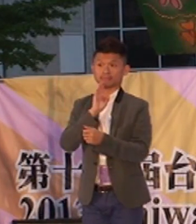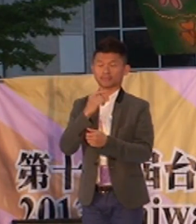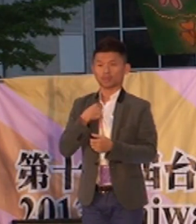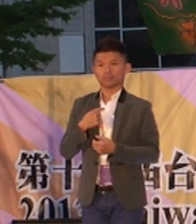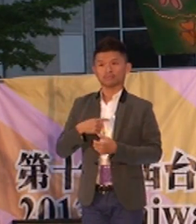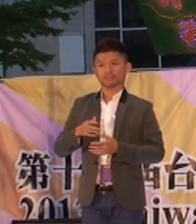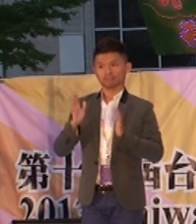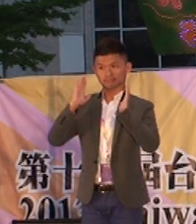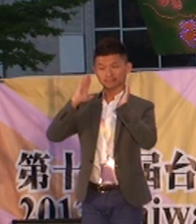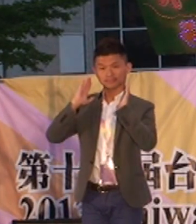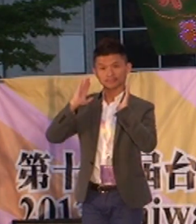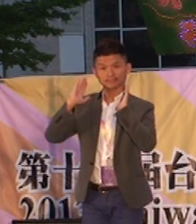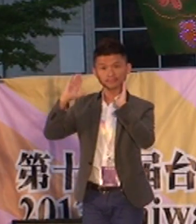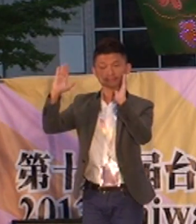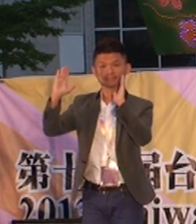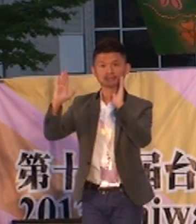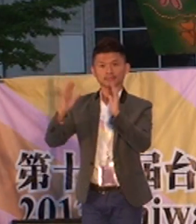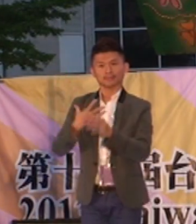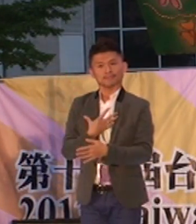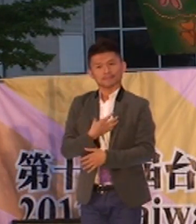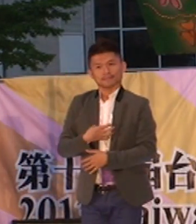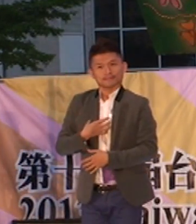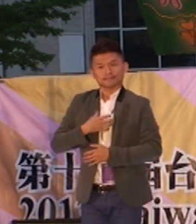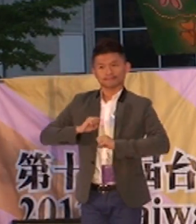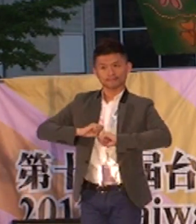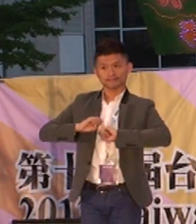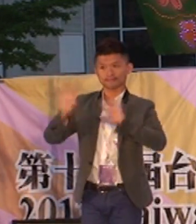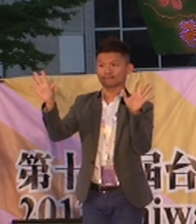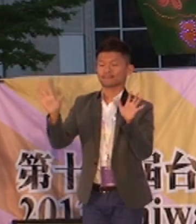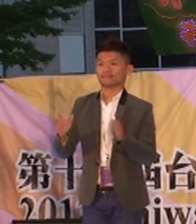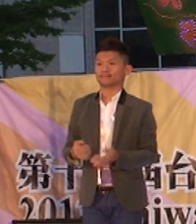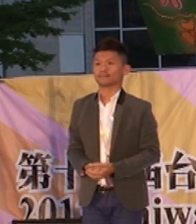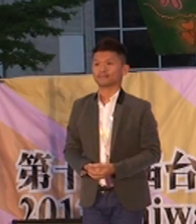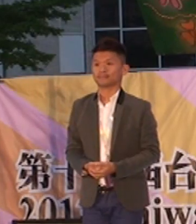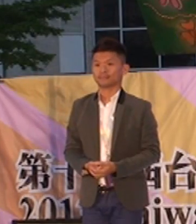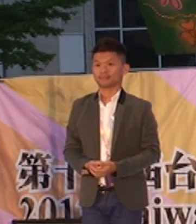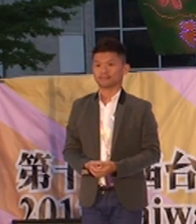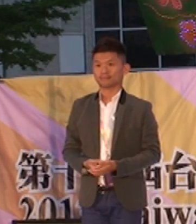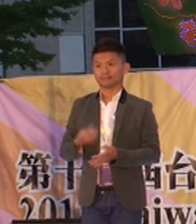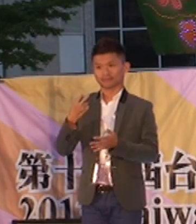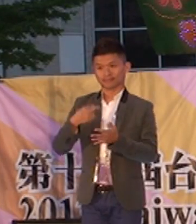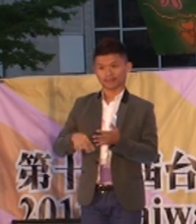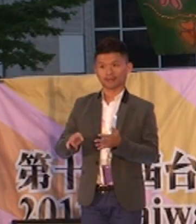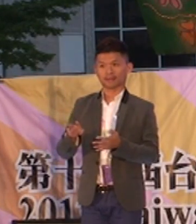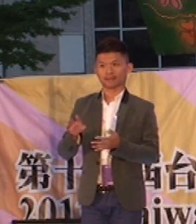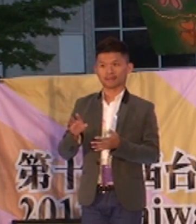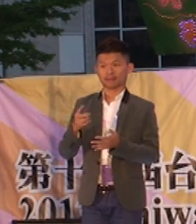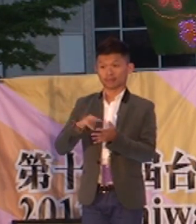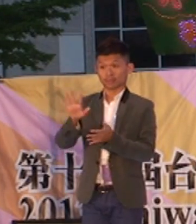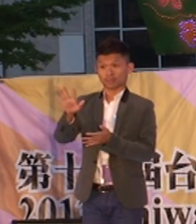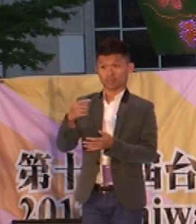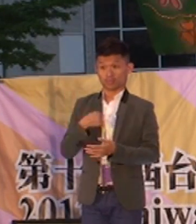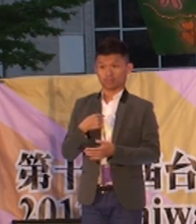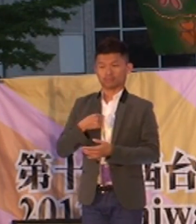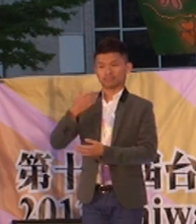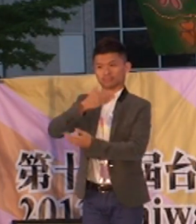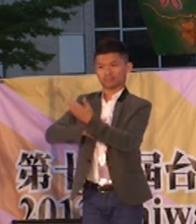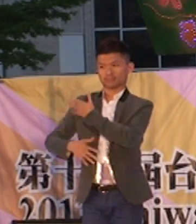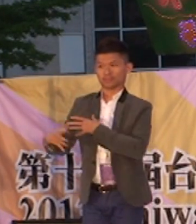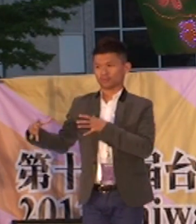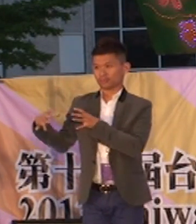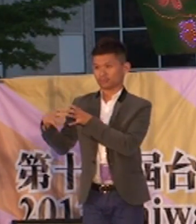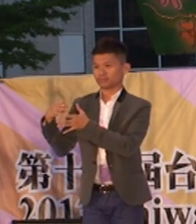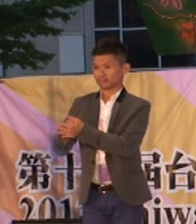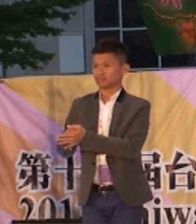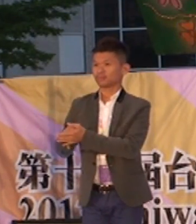我要很正式很难过的宣布，还有我的残障同志的